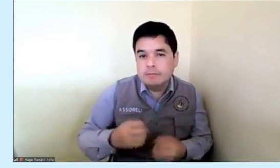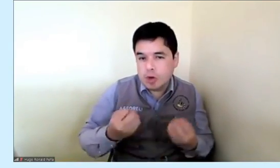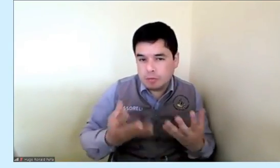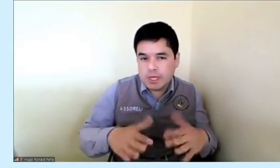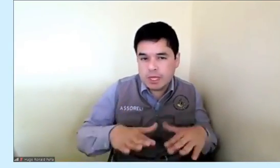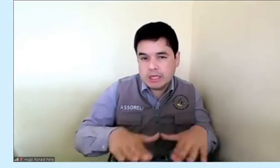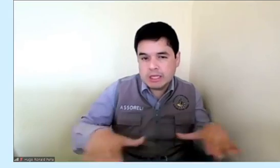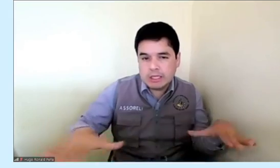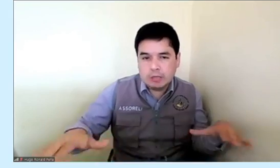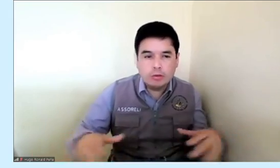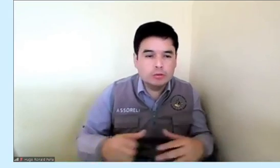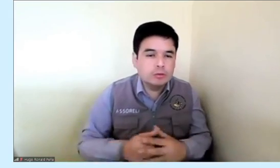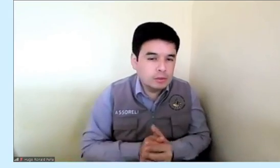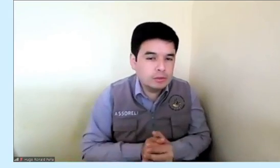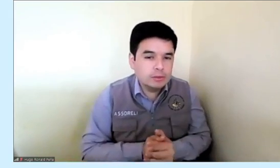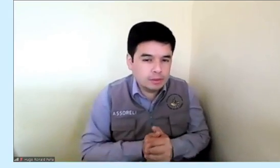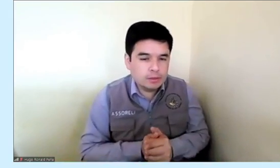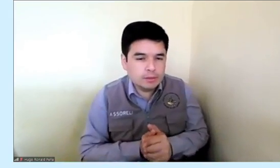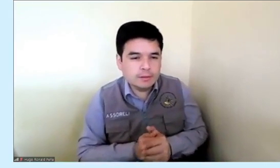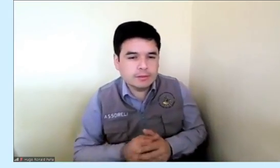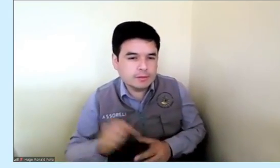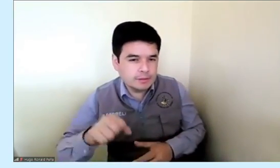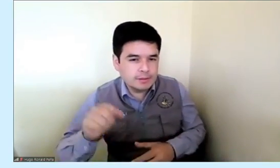Un bonito día con la familia, niños.